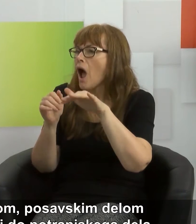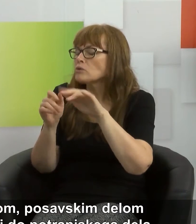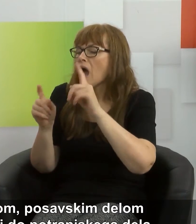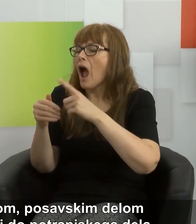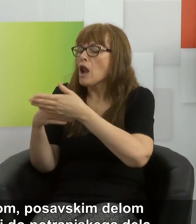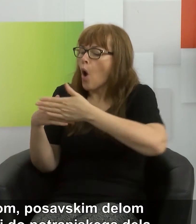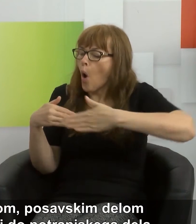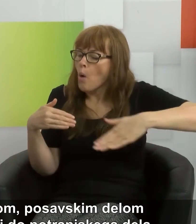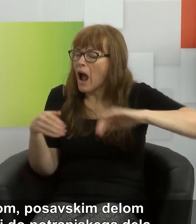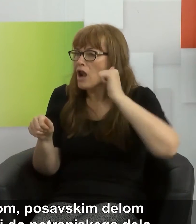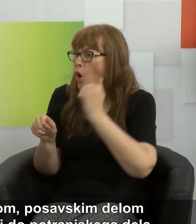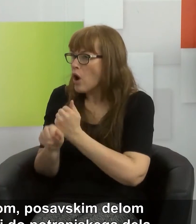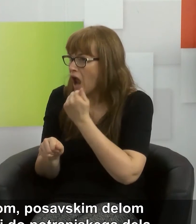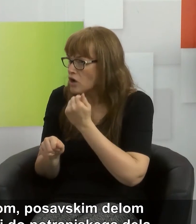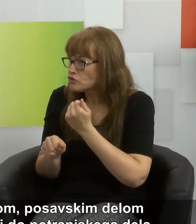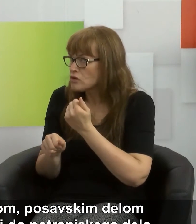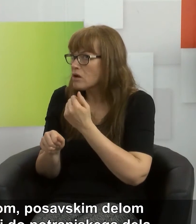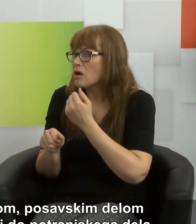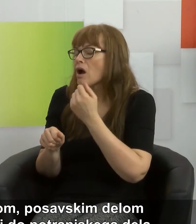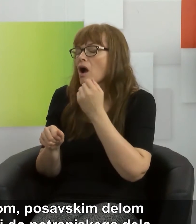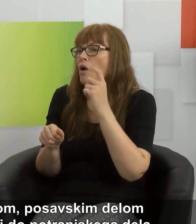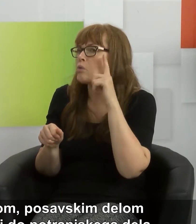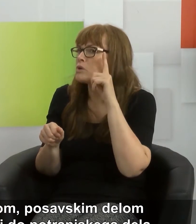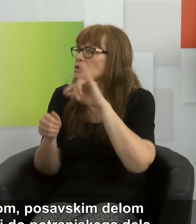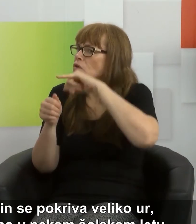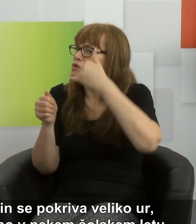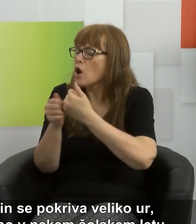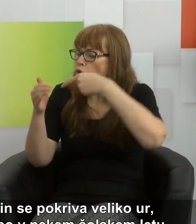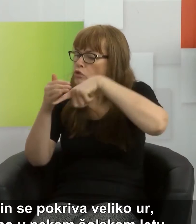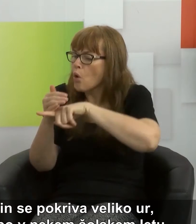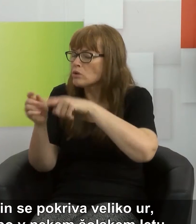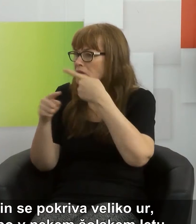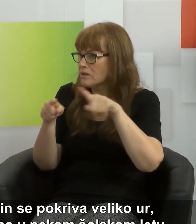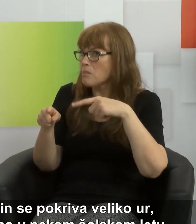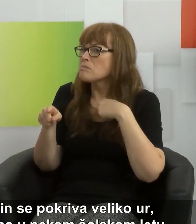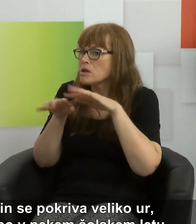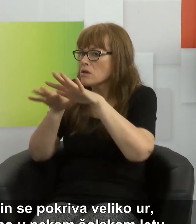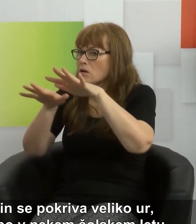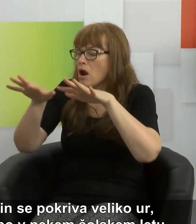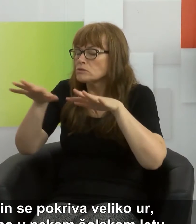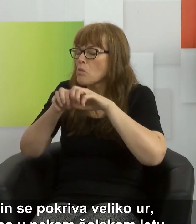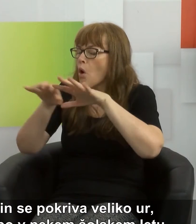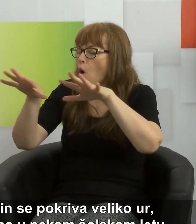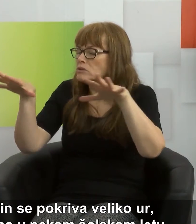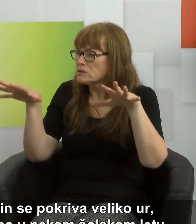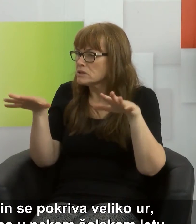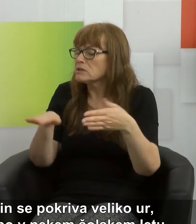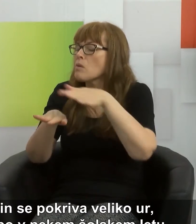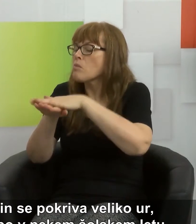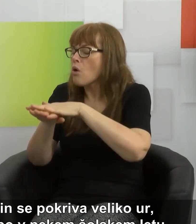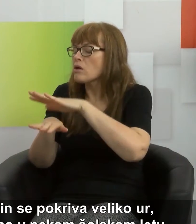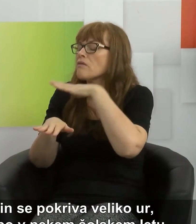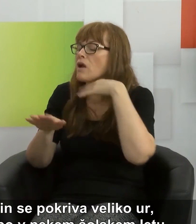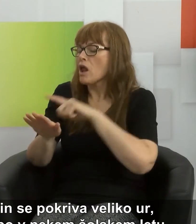obalno-kraškega, do v bistvu celotnega notranjskega dela, tako da smo razprostrti in se pokriva